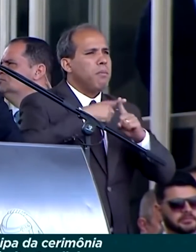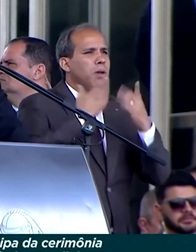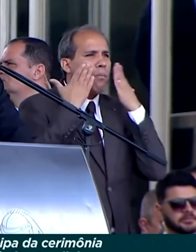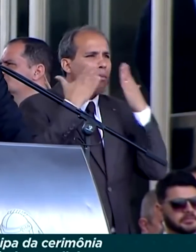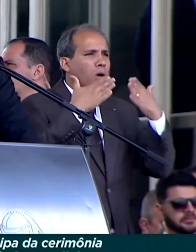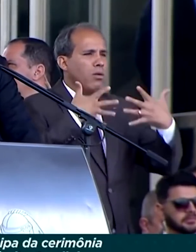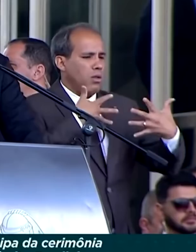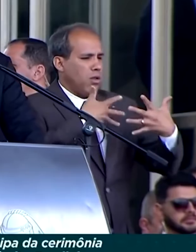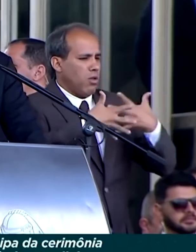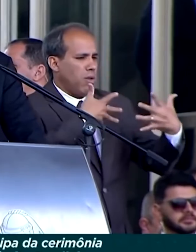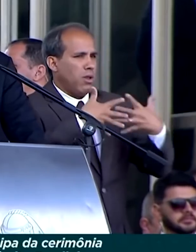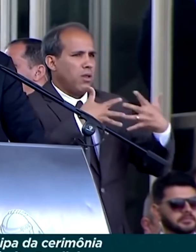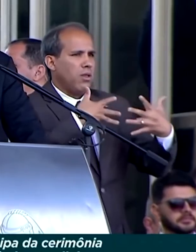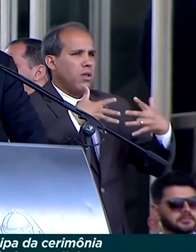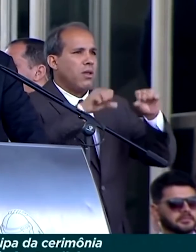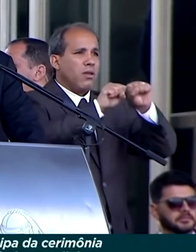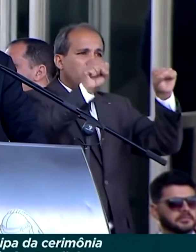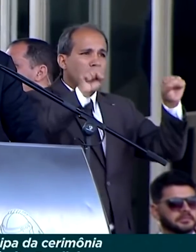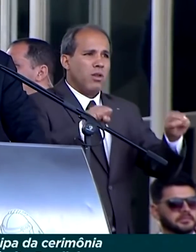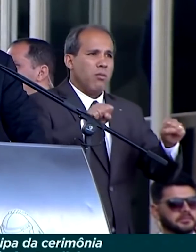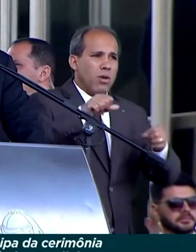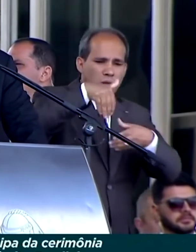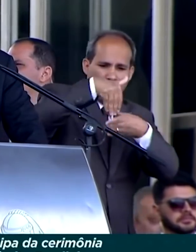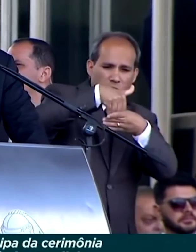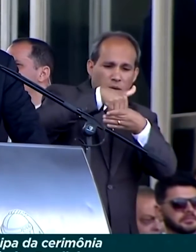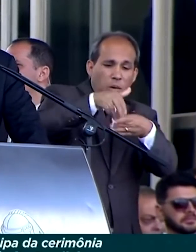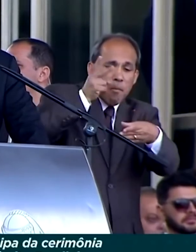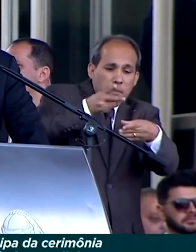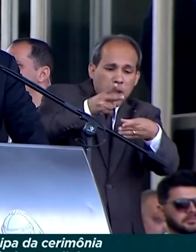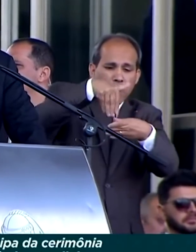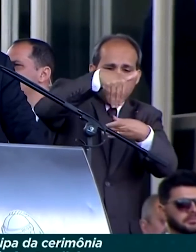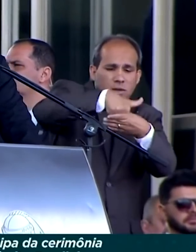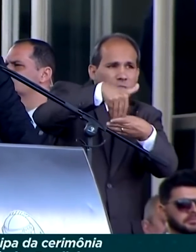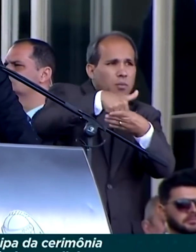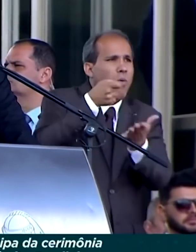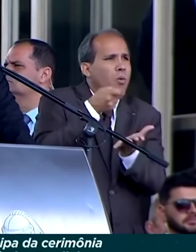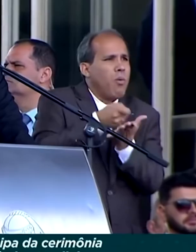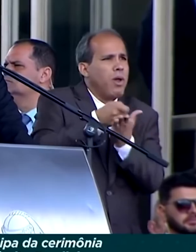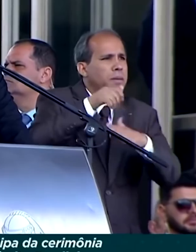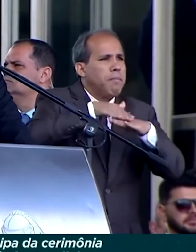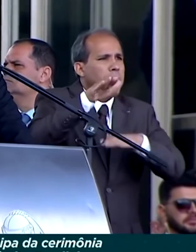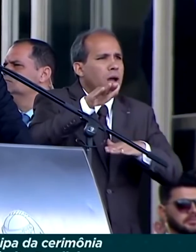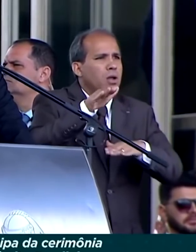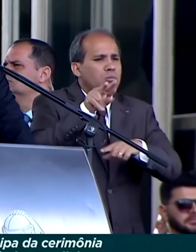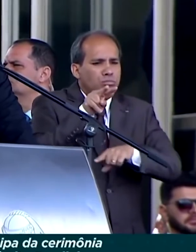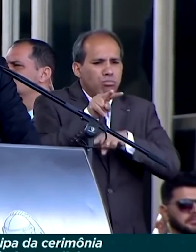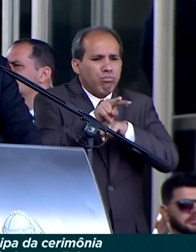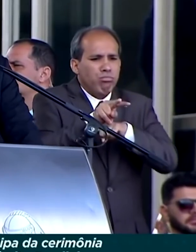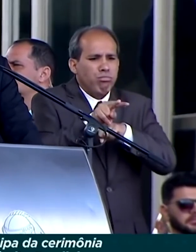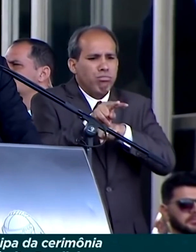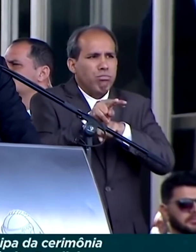sistema eleitoral. Sistema esse que deve ser cada vez mais zelado por todos